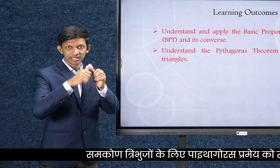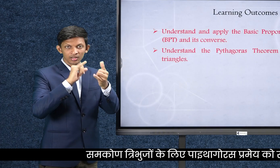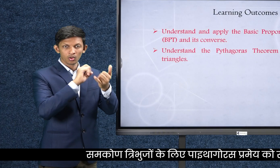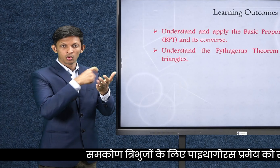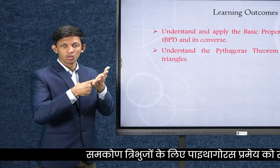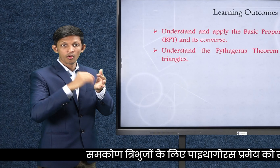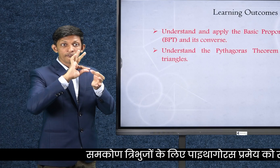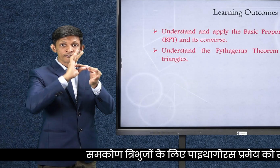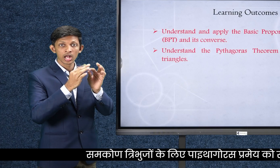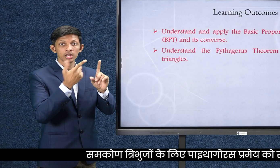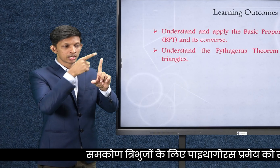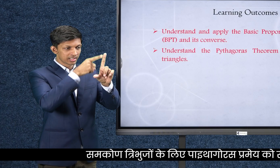समझे।